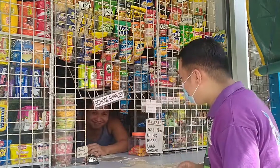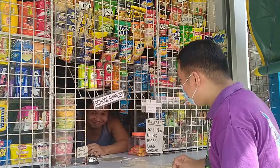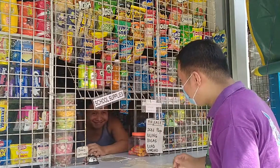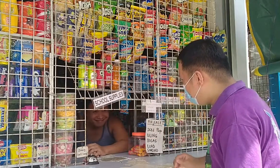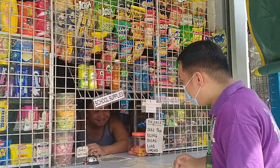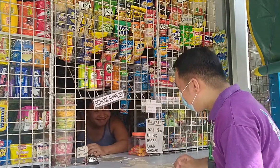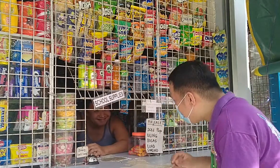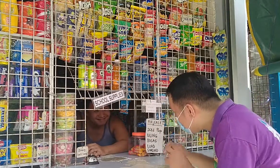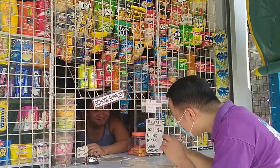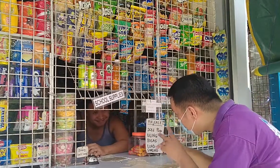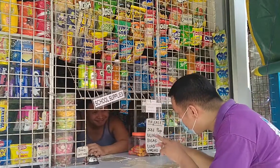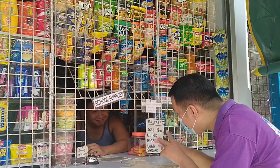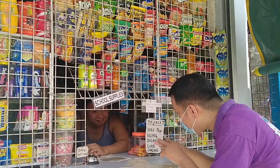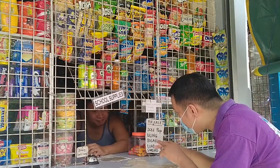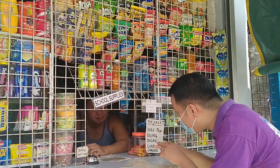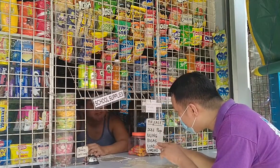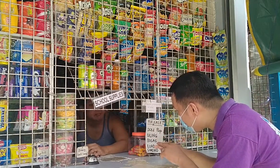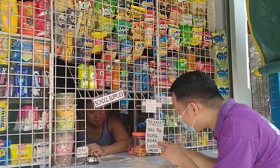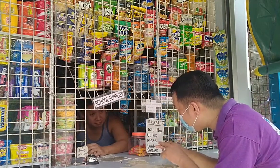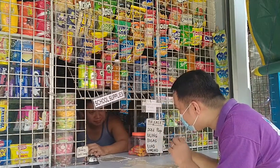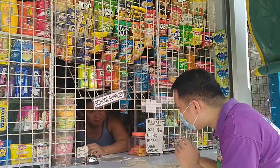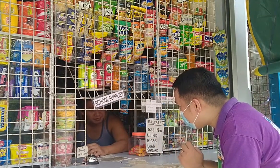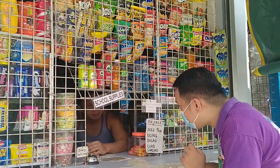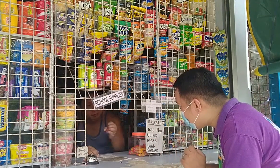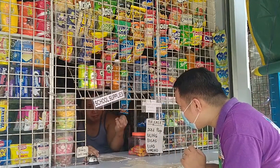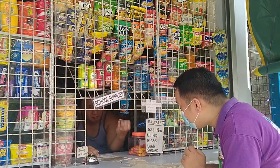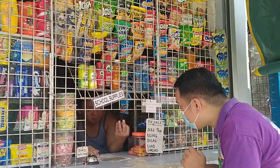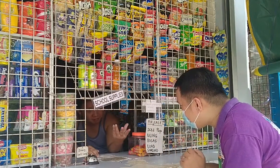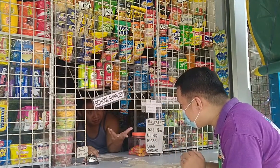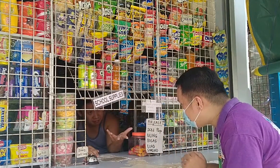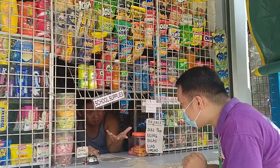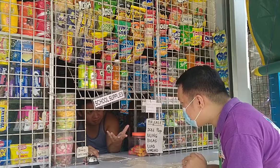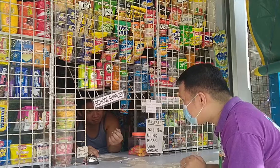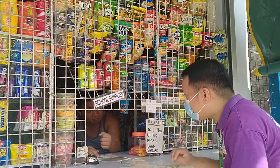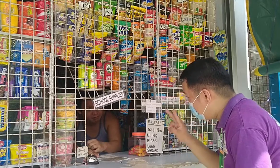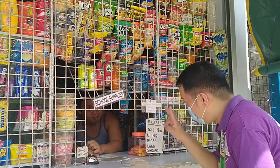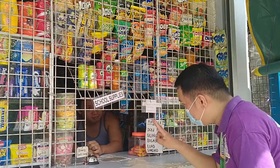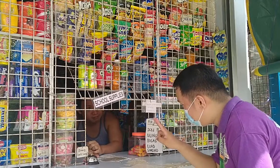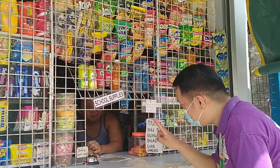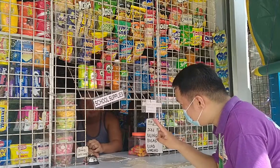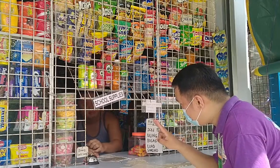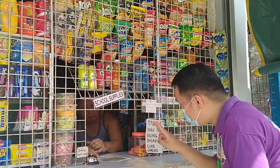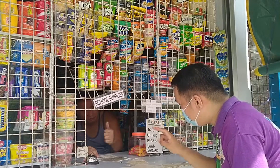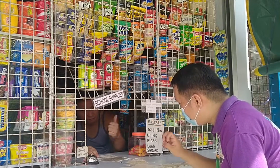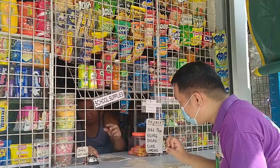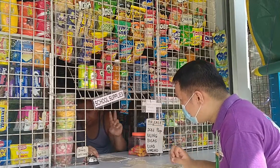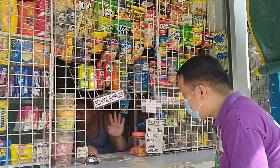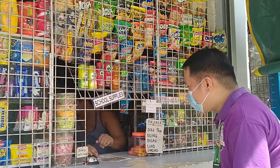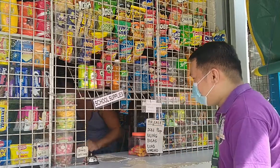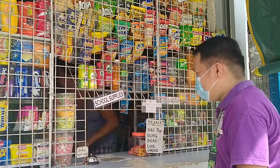Pagbilan nga po ng asin. Ilan? Dalawa po. Okay, wait lang ha.